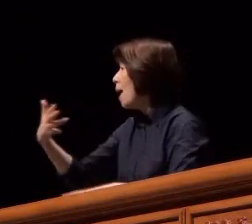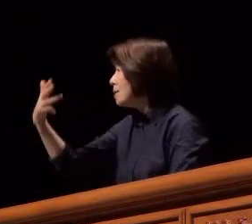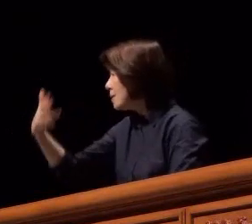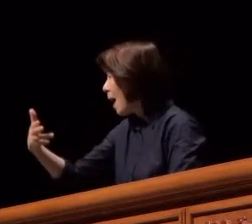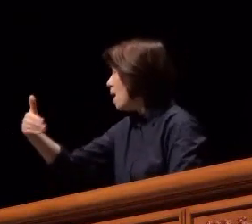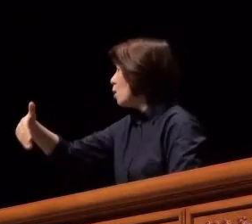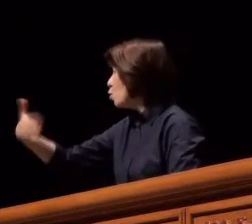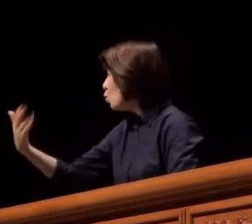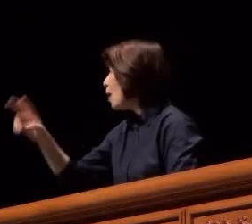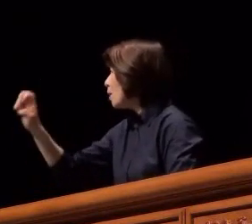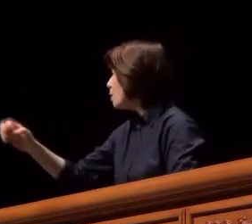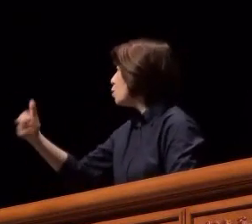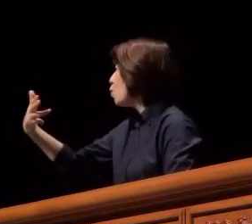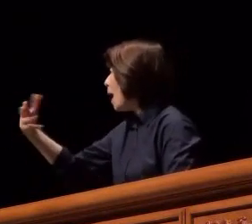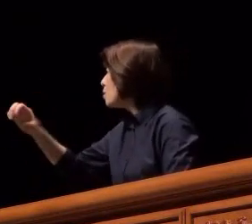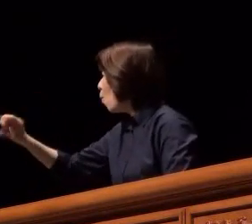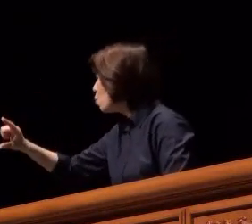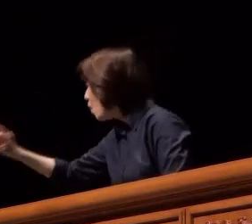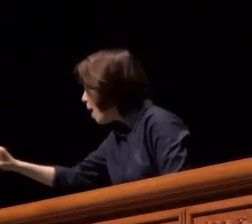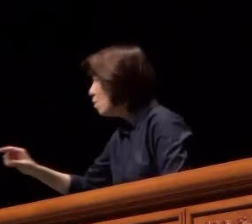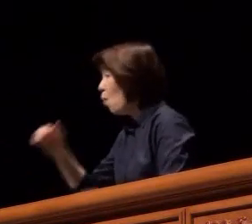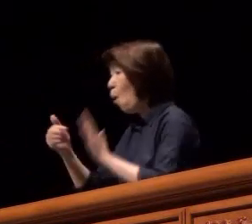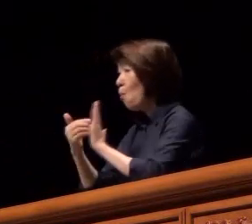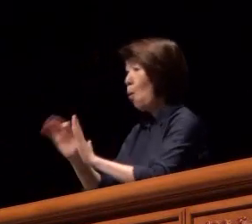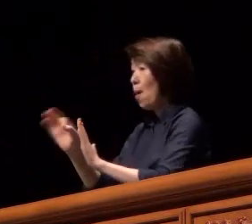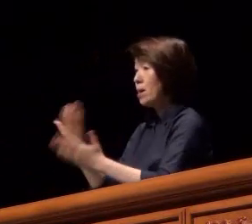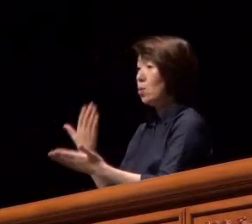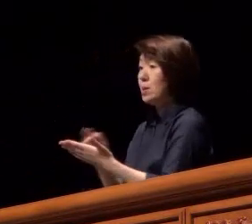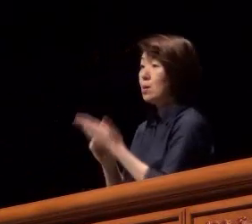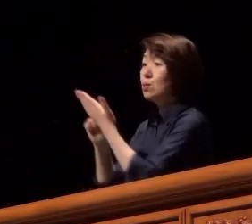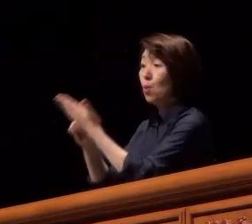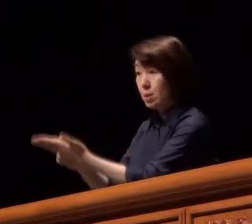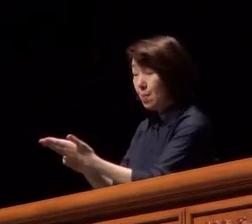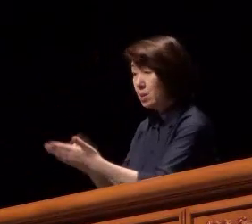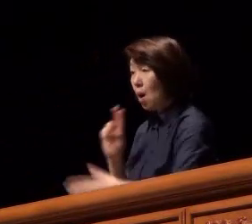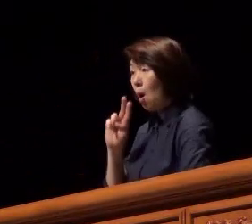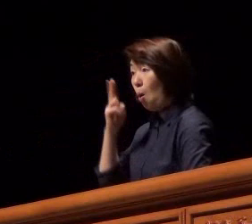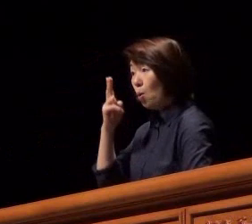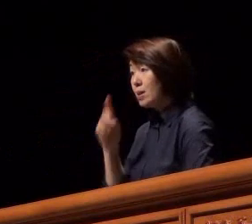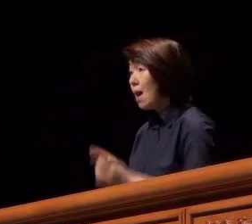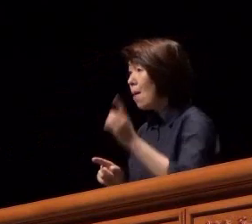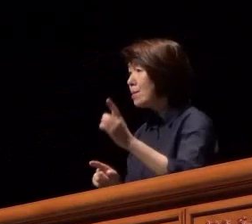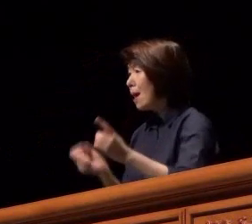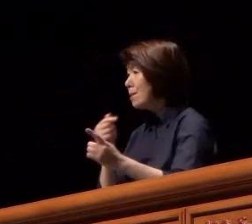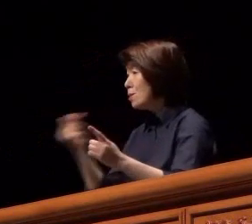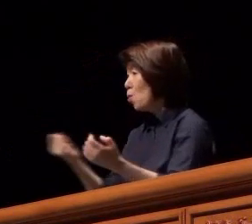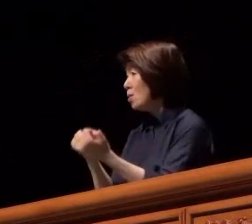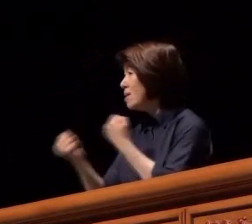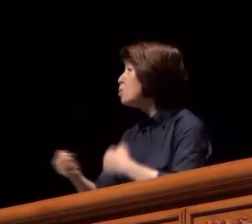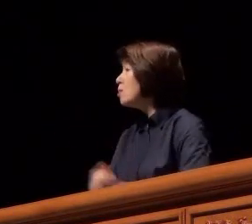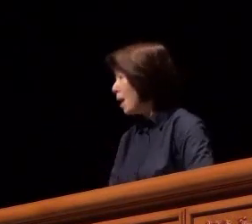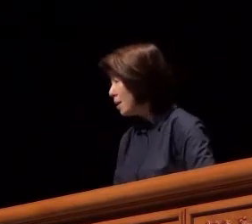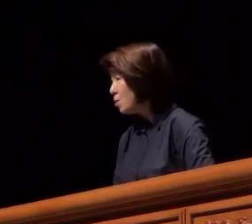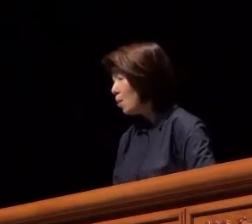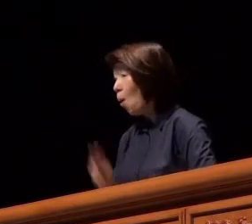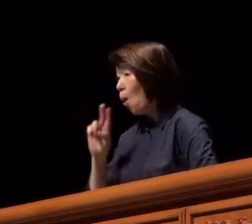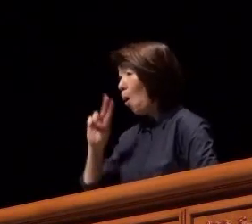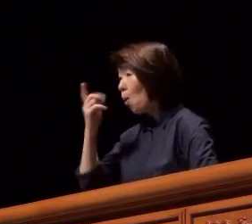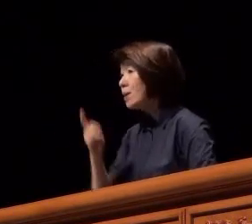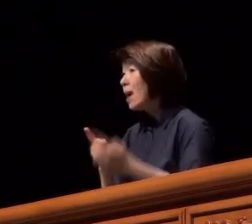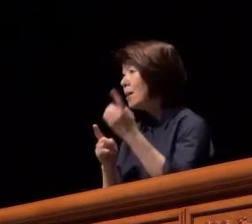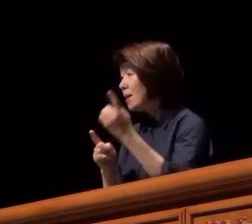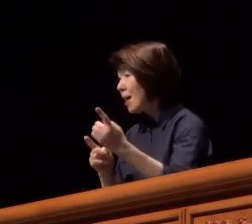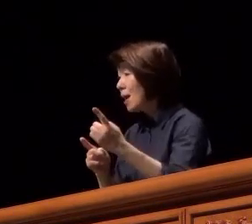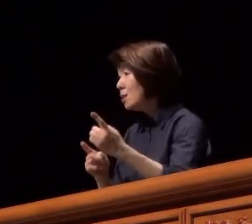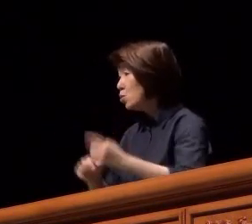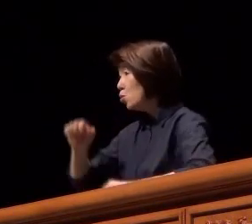のをあの防衛費として請求しているんですね。そして沖縄に対して非常に失礼というか、沖縄に対する態度